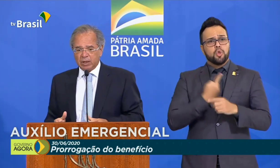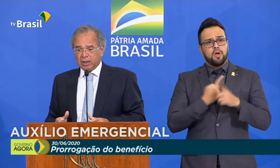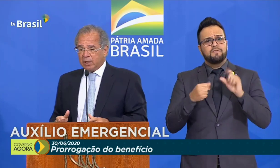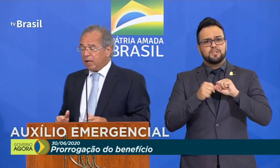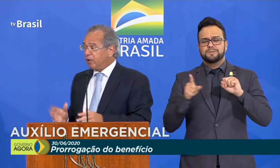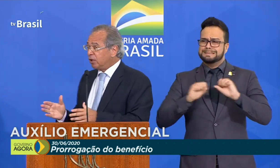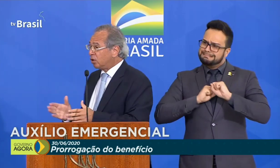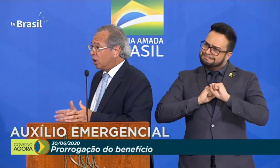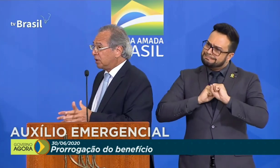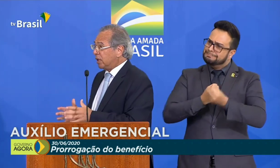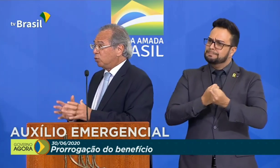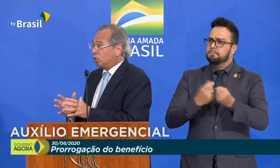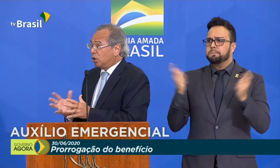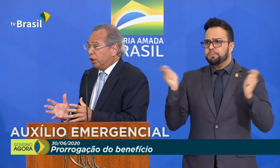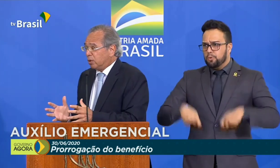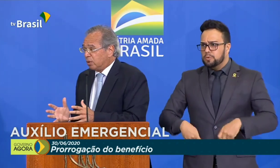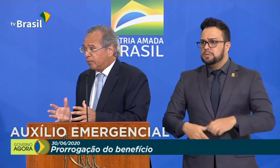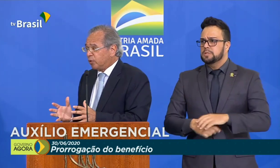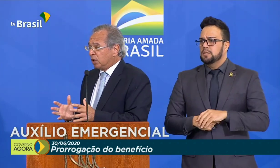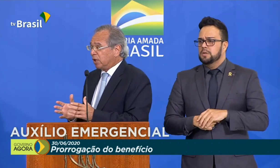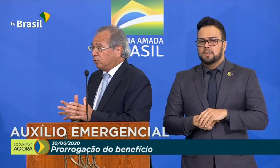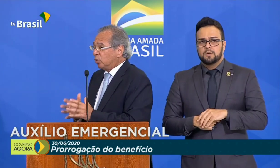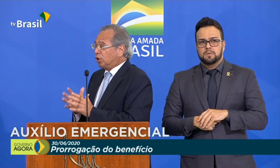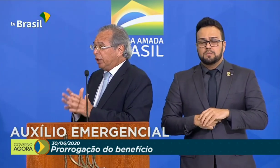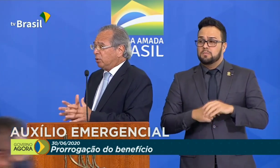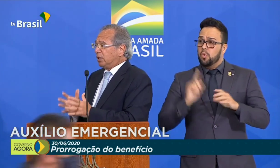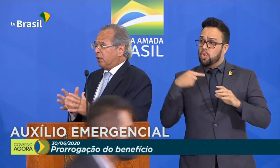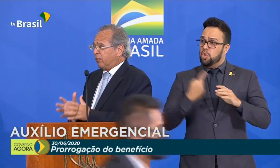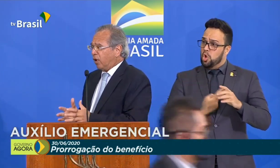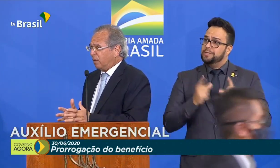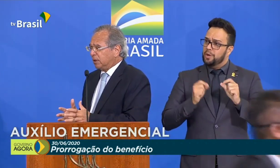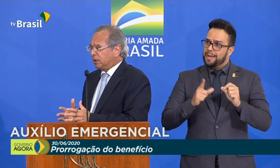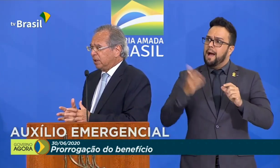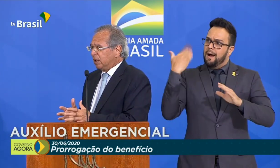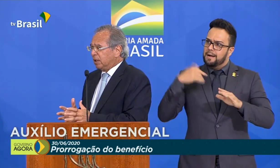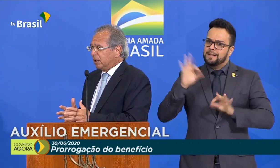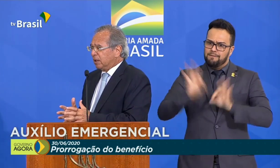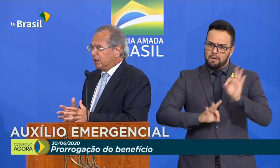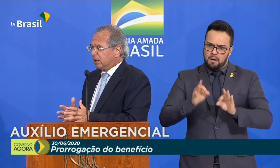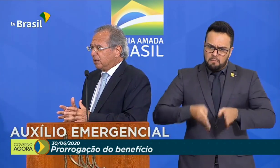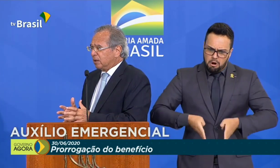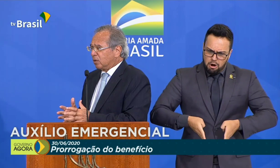possível. Evidente que nós saímos do trilho. Nós estávamos no trilho das reformas,